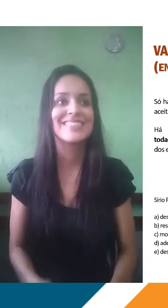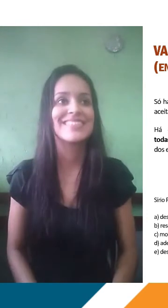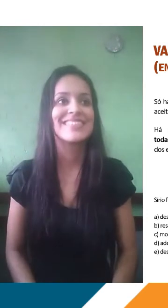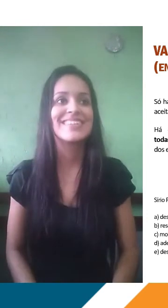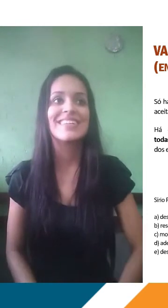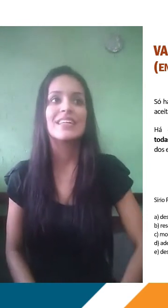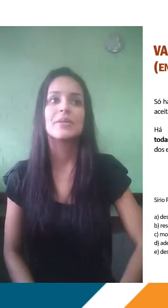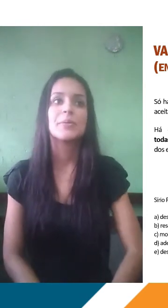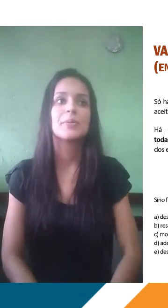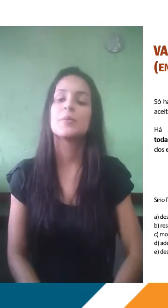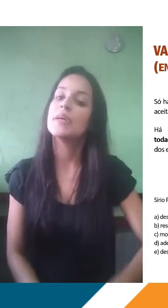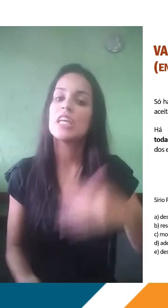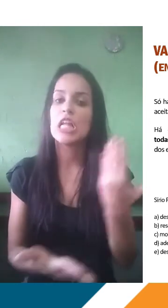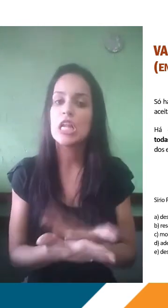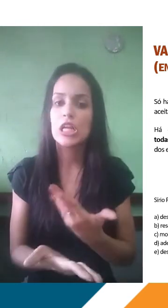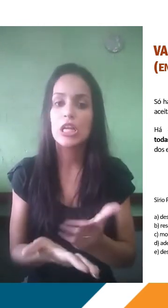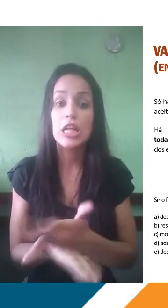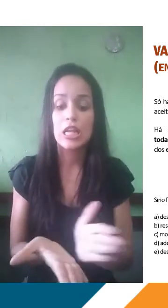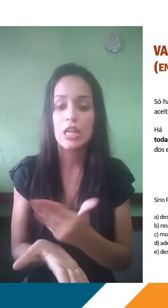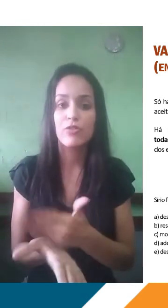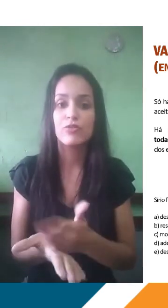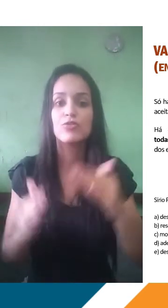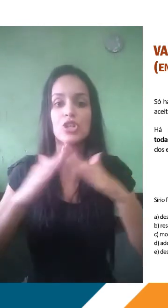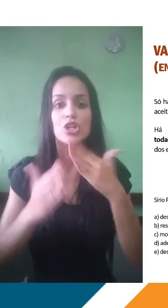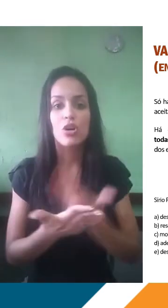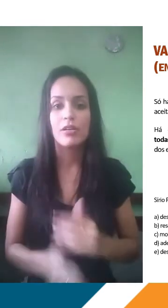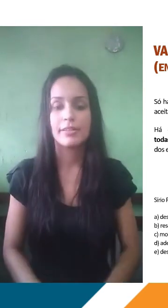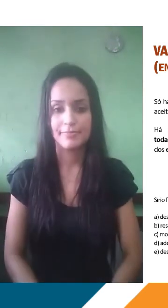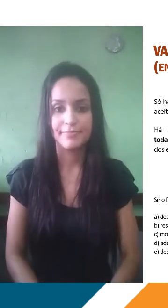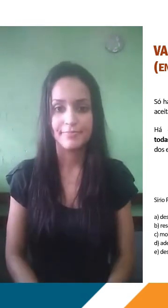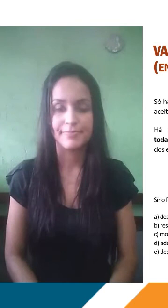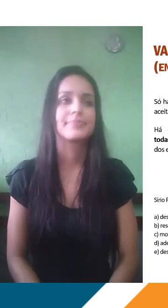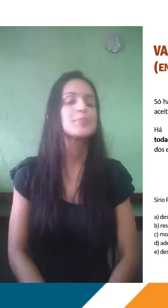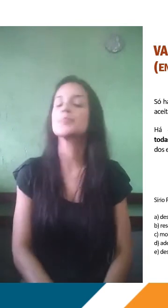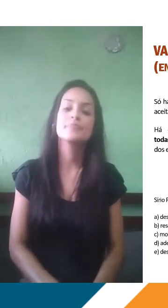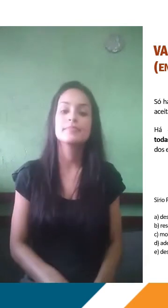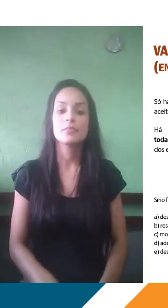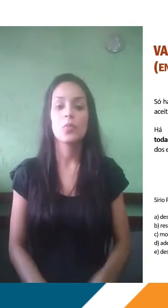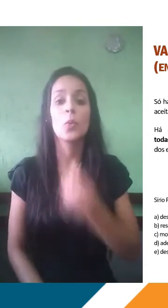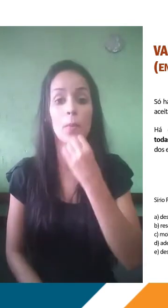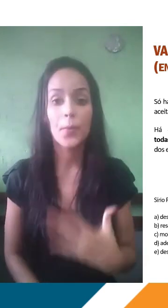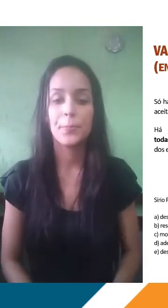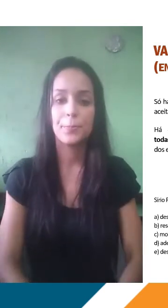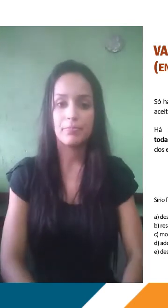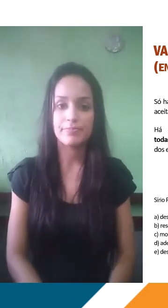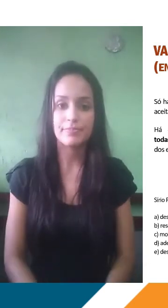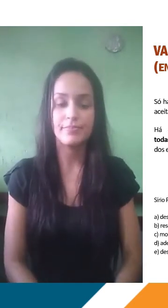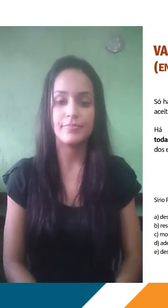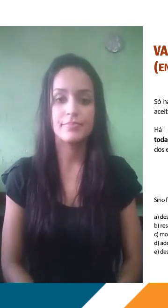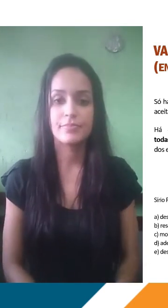adequa às situações de uso no cotidiano Conforme os exemplos apresentados pelo próprio escritor